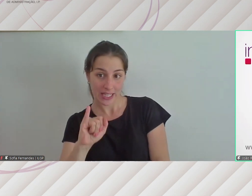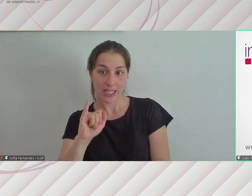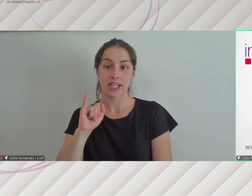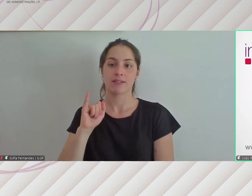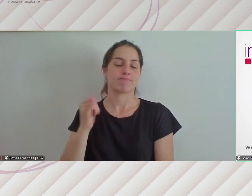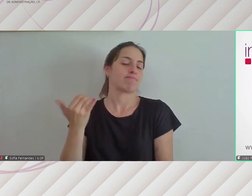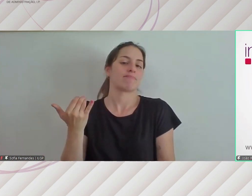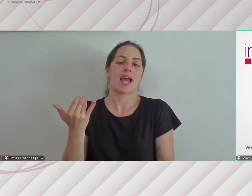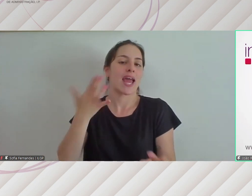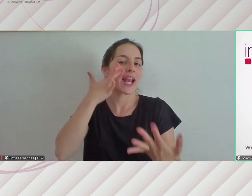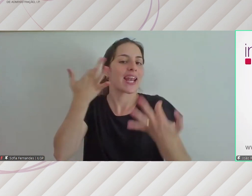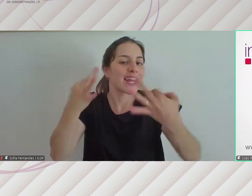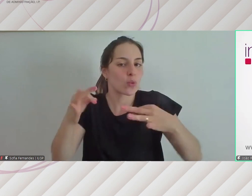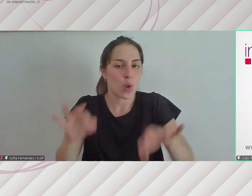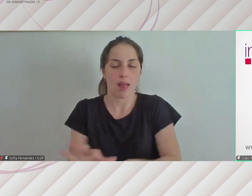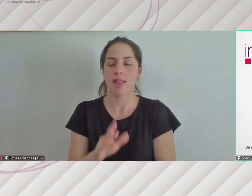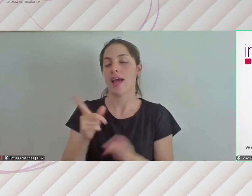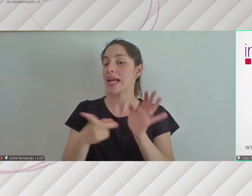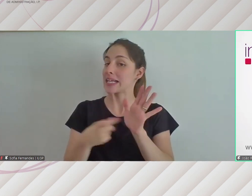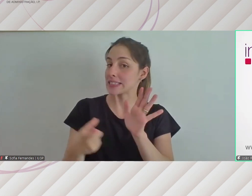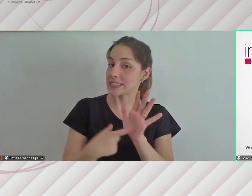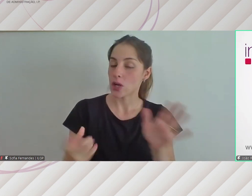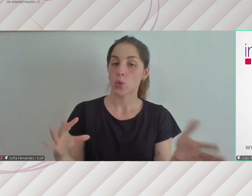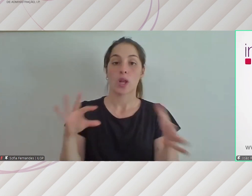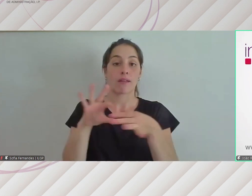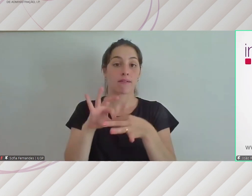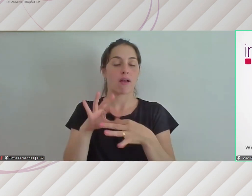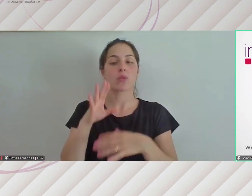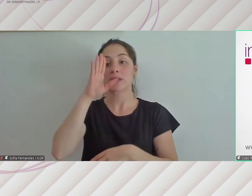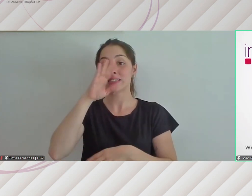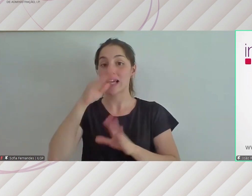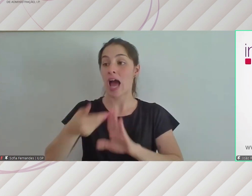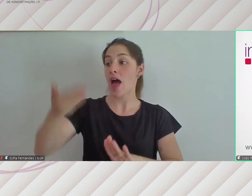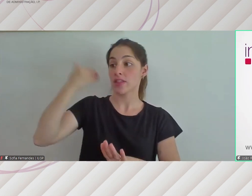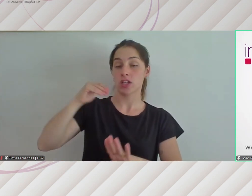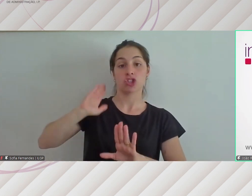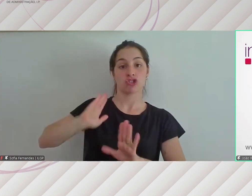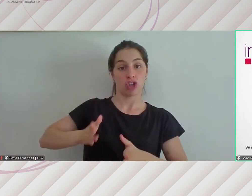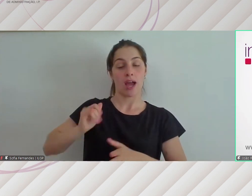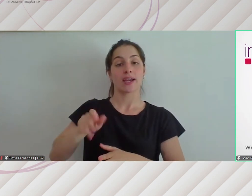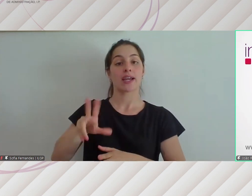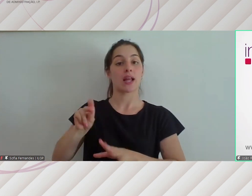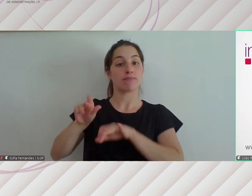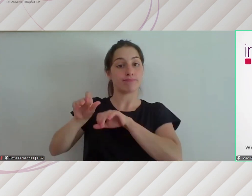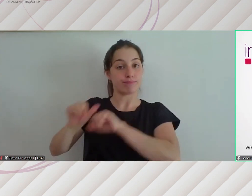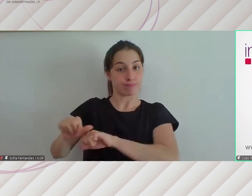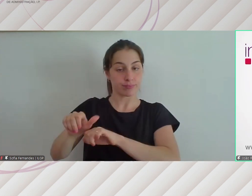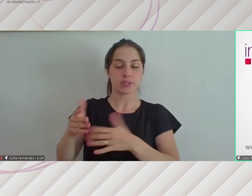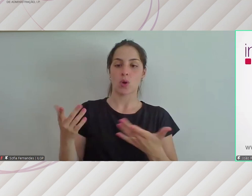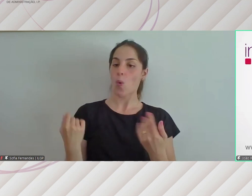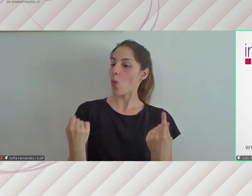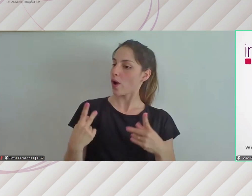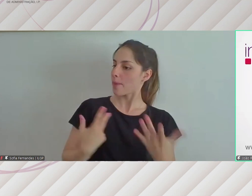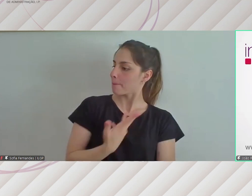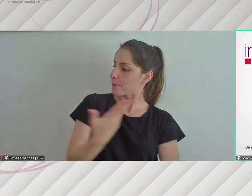e necessário, o de fortalecer os laços entre quem passou por esta casa, criar um espaço de partilha contínua